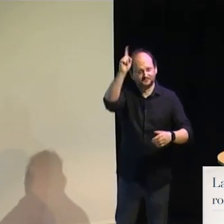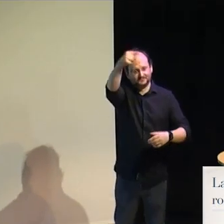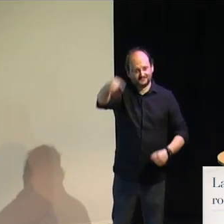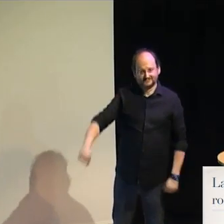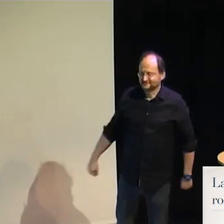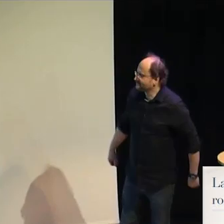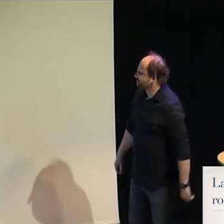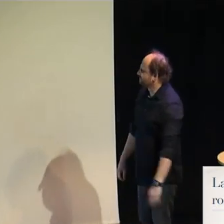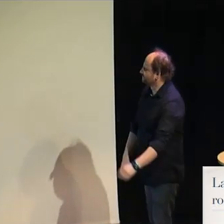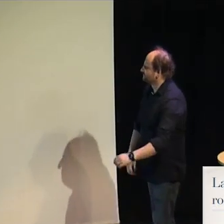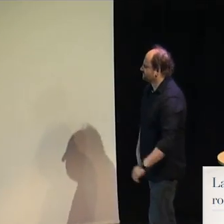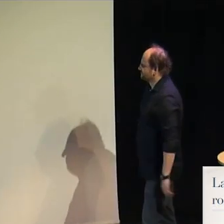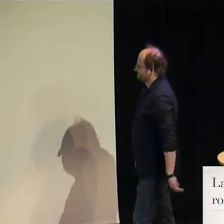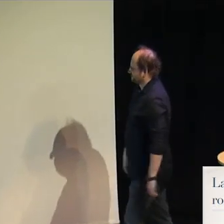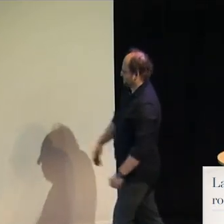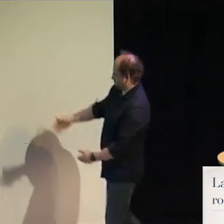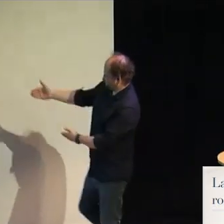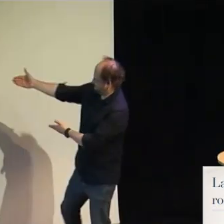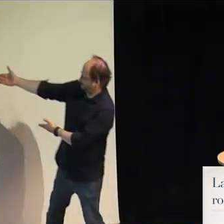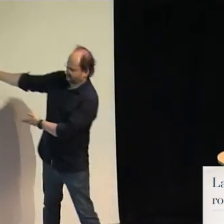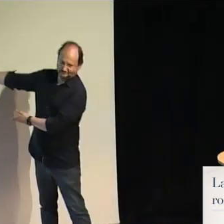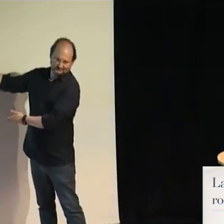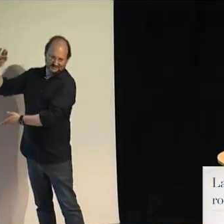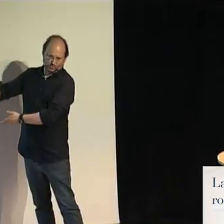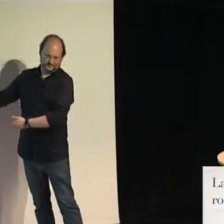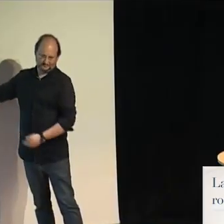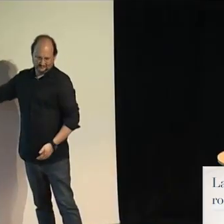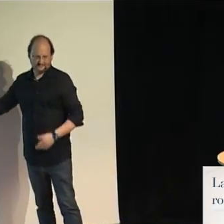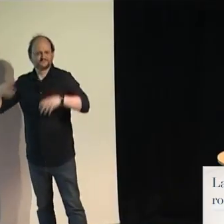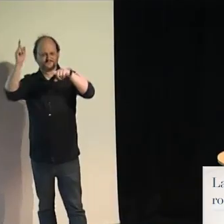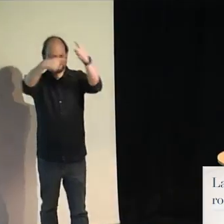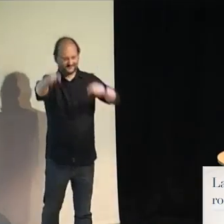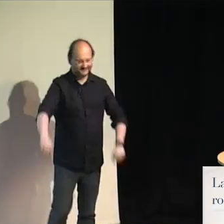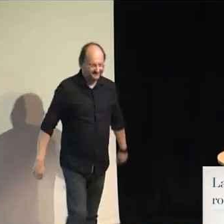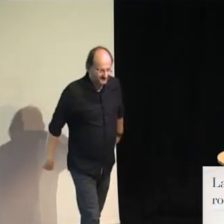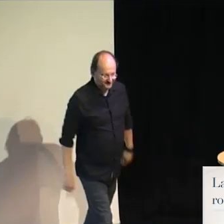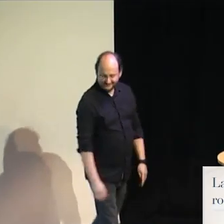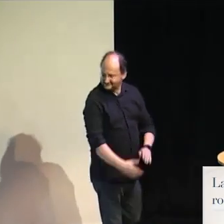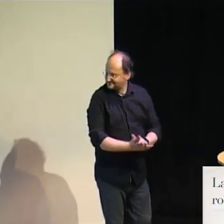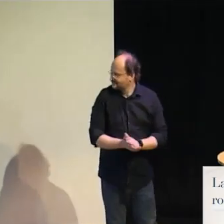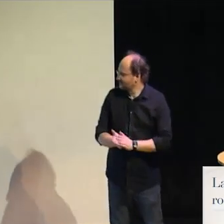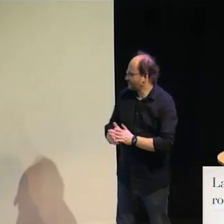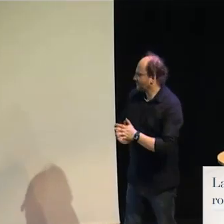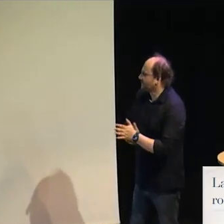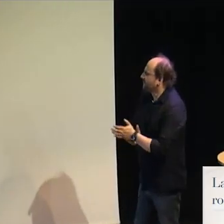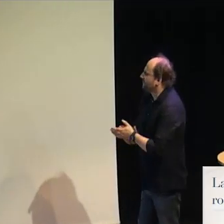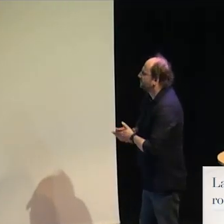Oui, c'est intéressant de voir que c'est un héritage. Et voici donc le signe pour oui. Diapositive suivante.